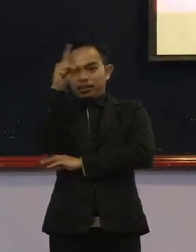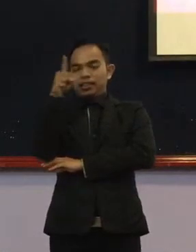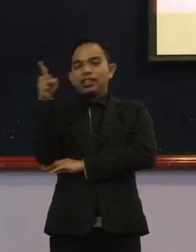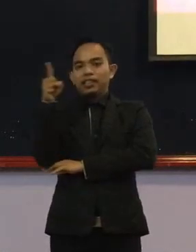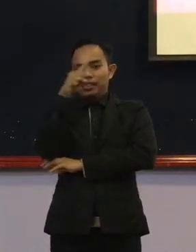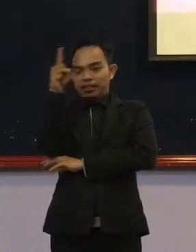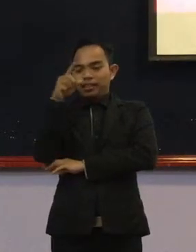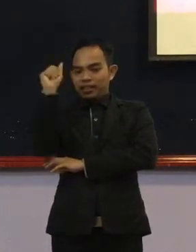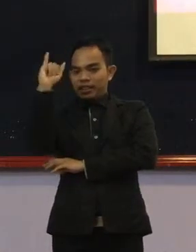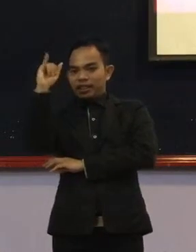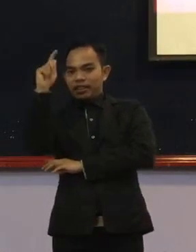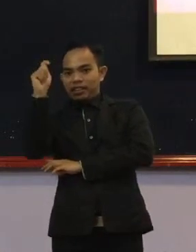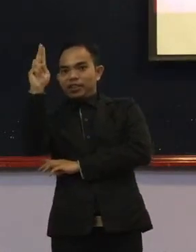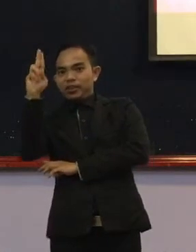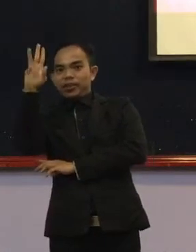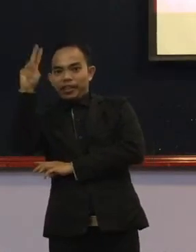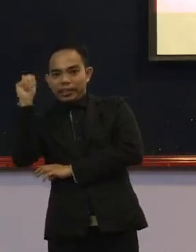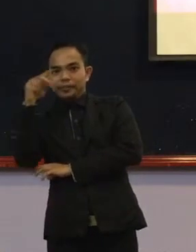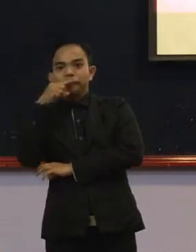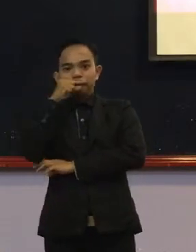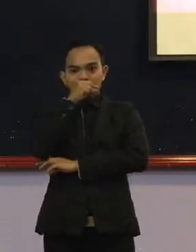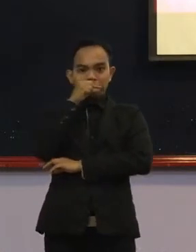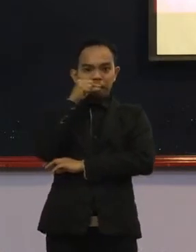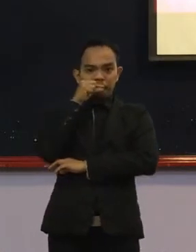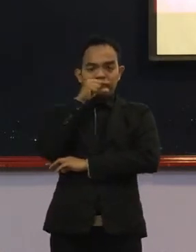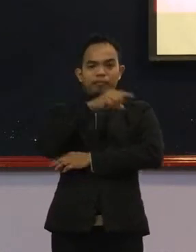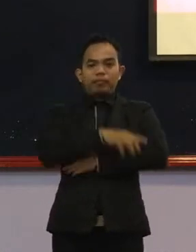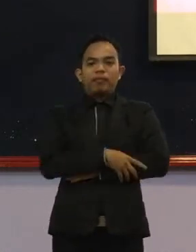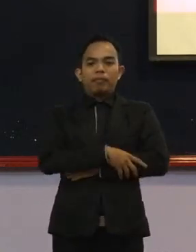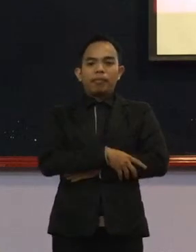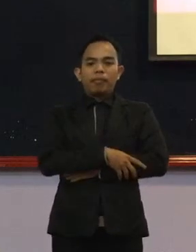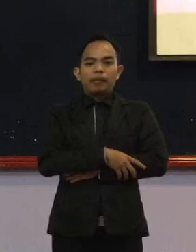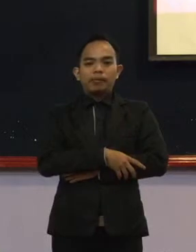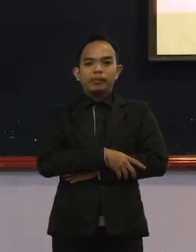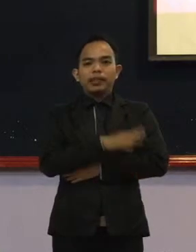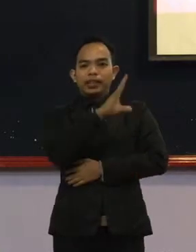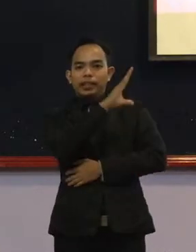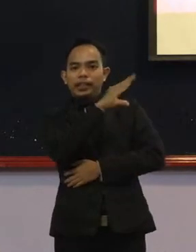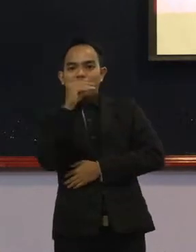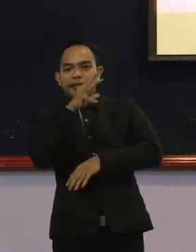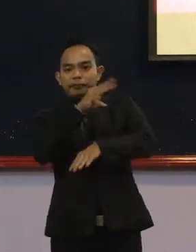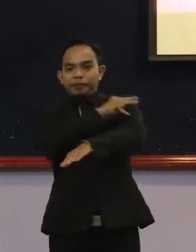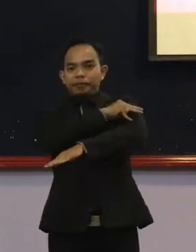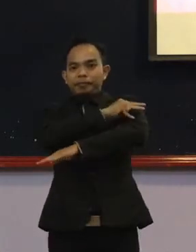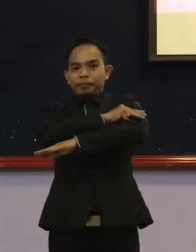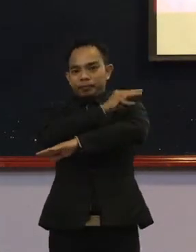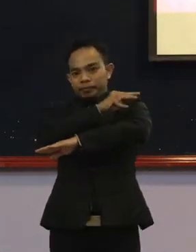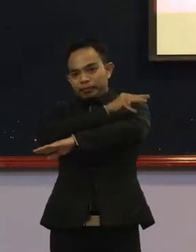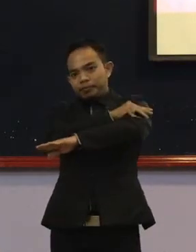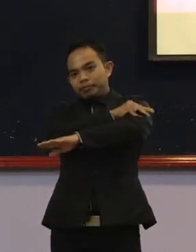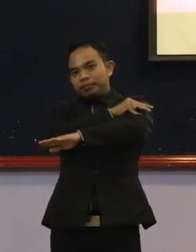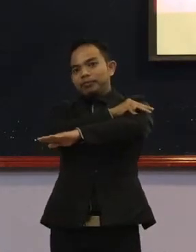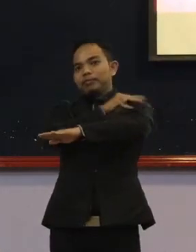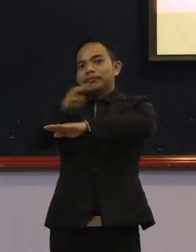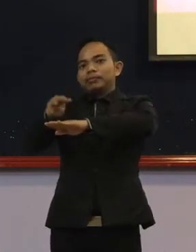وحدائق غلبا وفاكهة وأبا متاعا